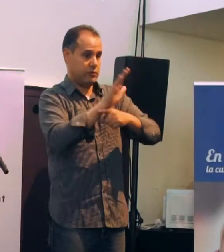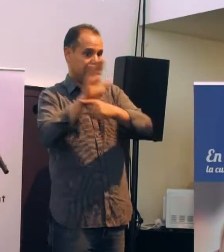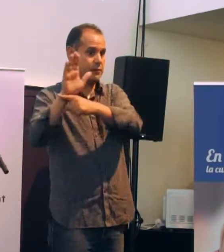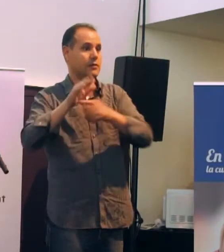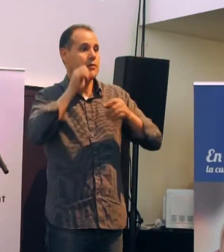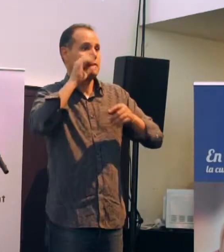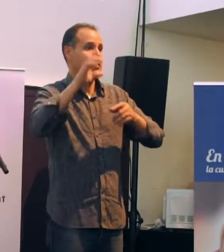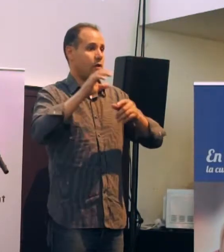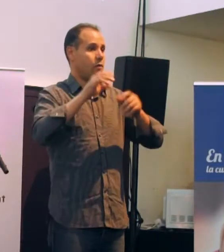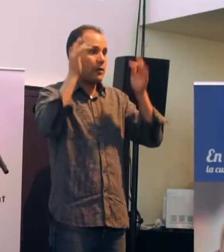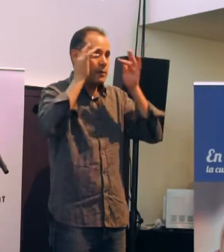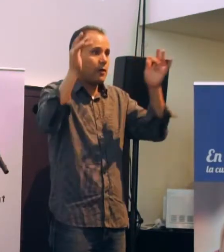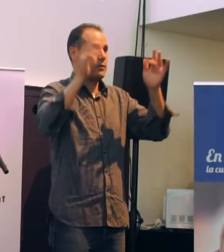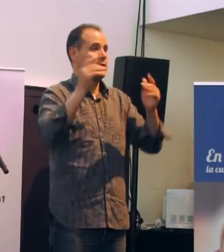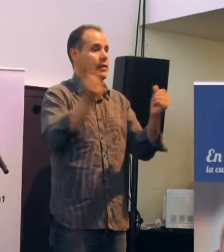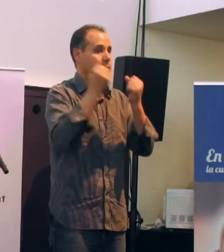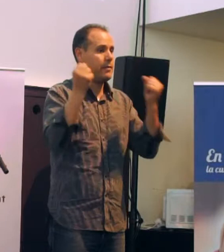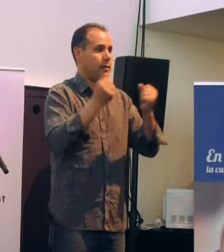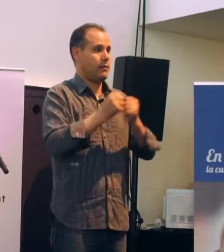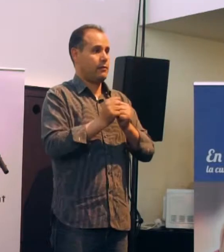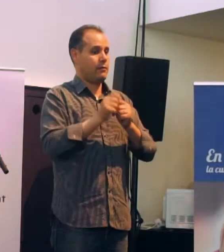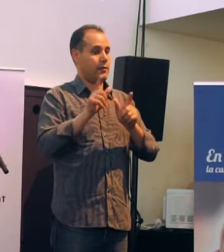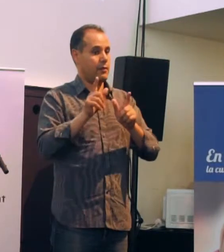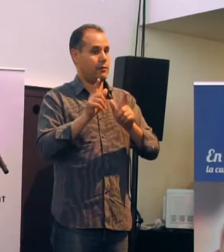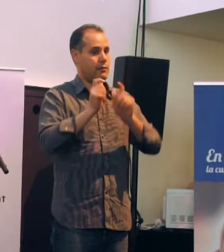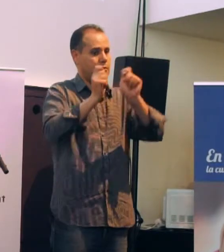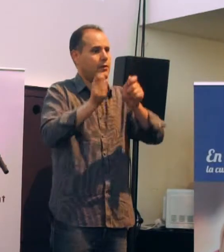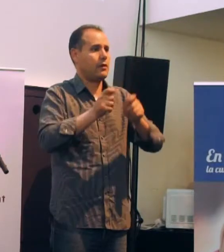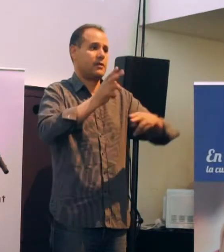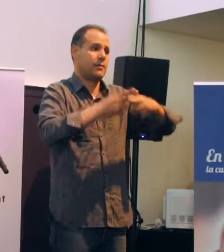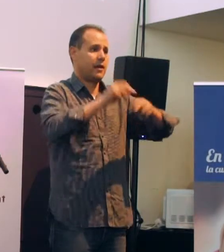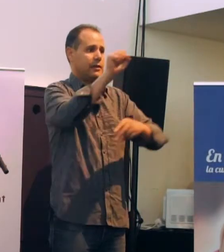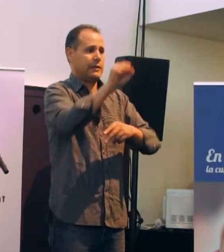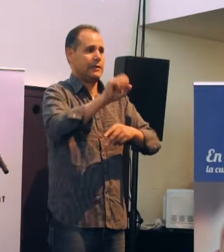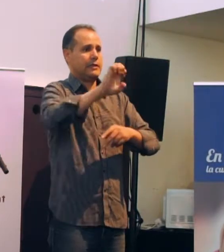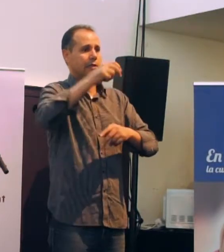des expériences numériques animées, que l'on nommera désormais, pour plus de facilité, le Sénat.